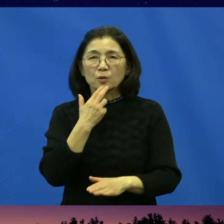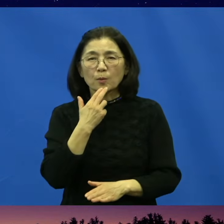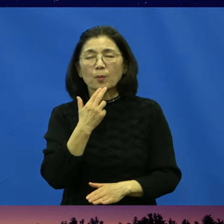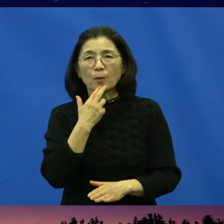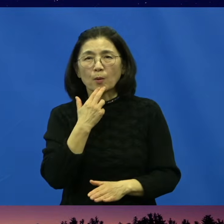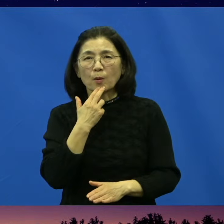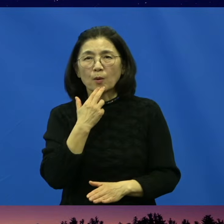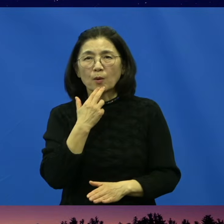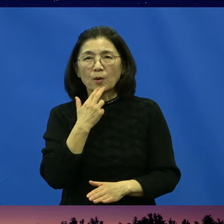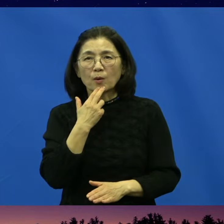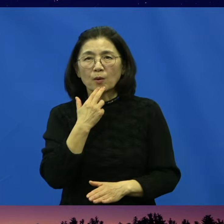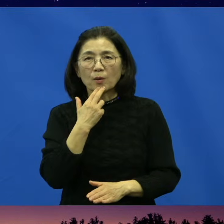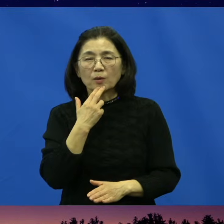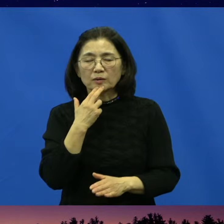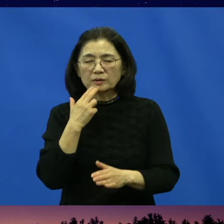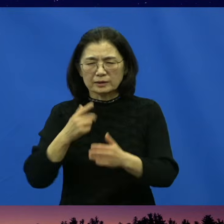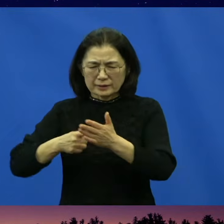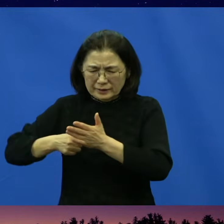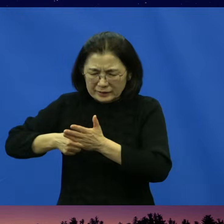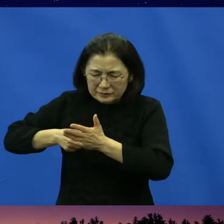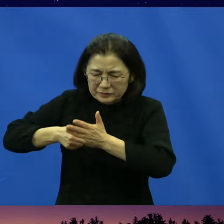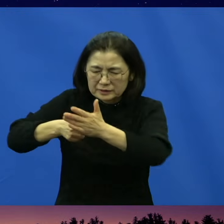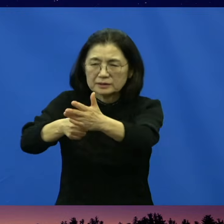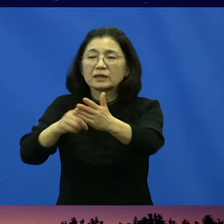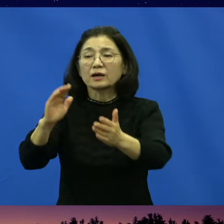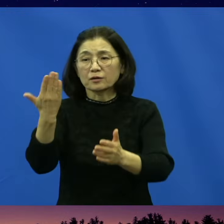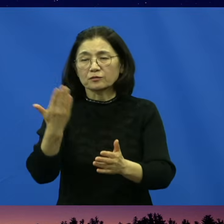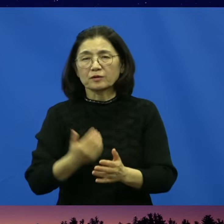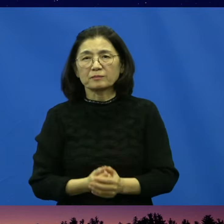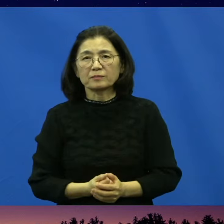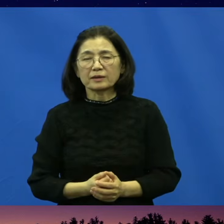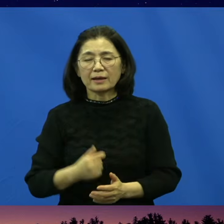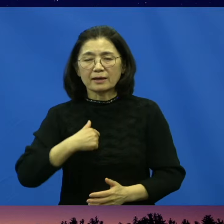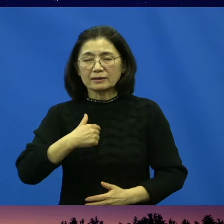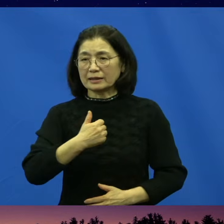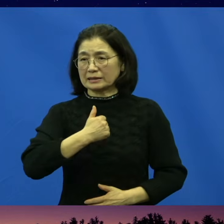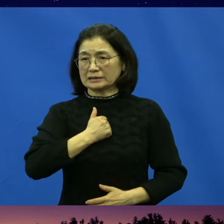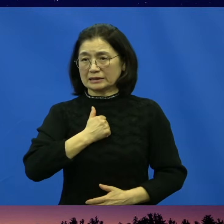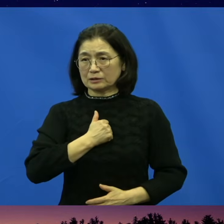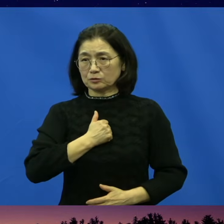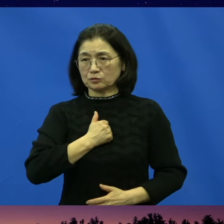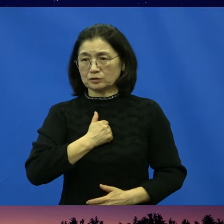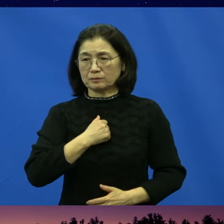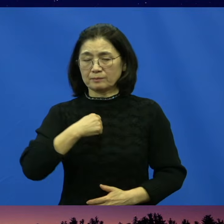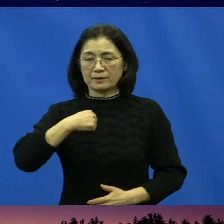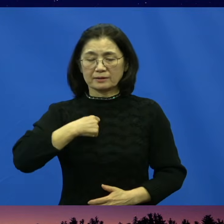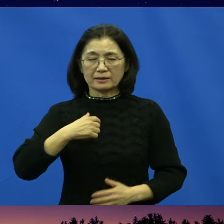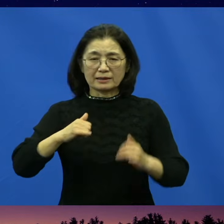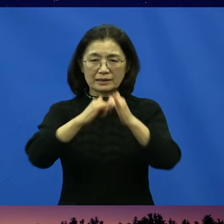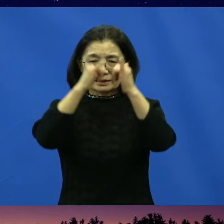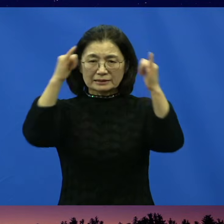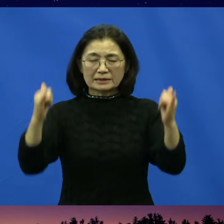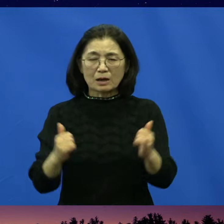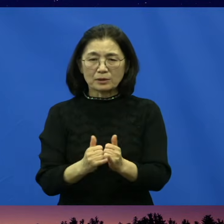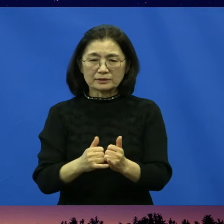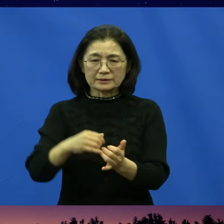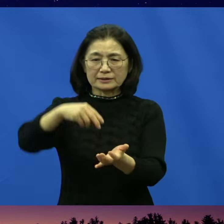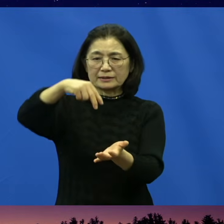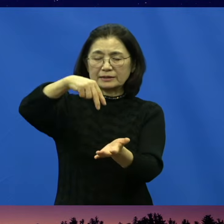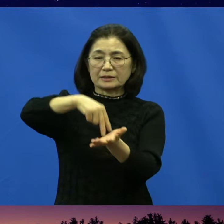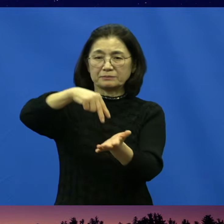그리고 거치는 것도 없게 되는 것입니다. 내 자존심, 내 사회적인 위신, 다른 사람의 시선,